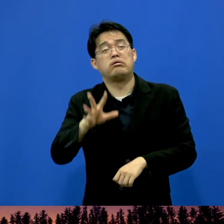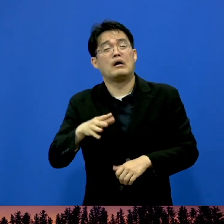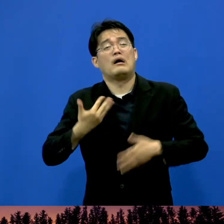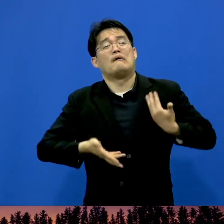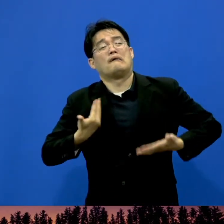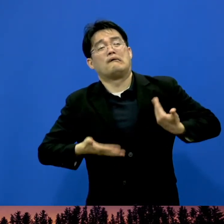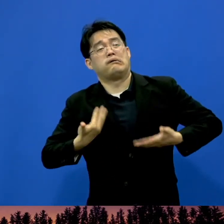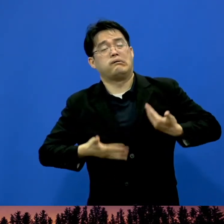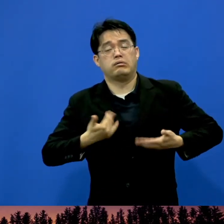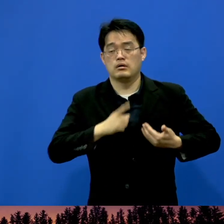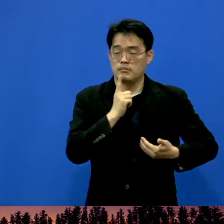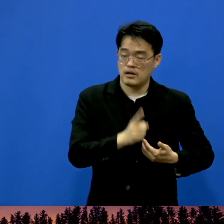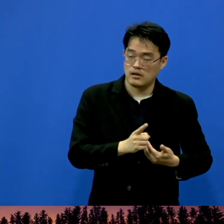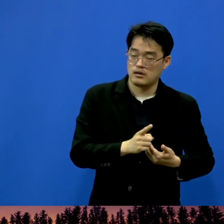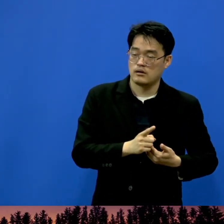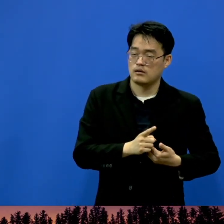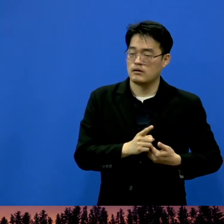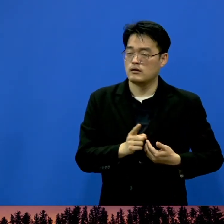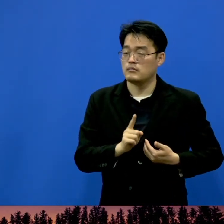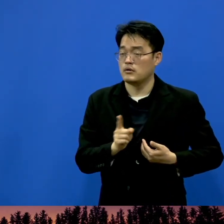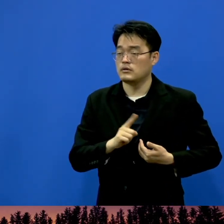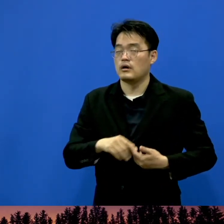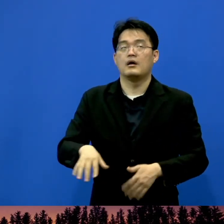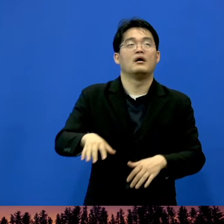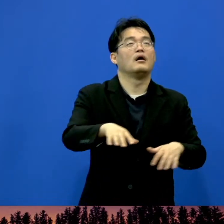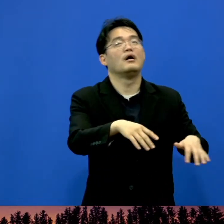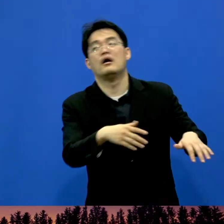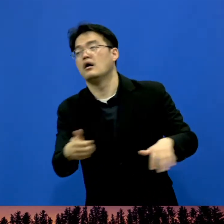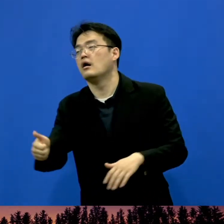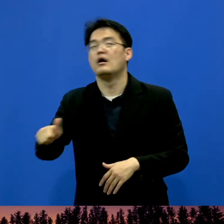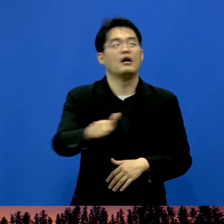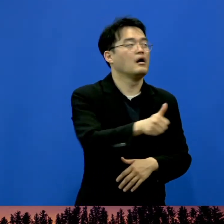심각한 거예요. 정신없이 바쁘다. 다 목련병 환자 비슷한 거예요.